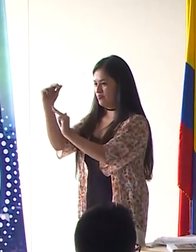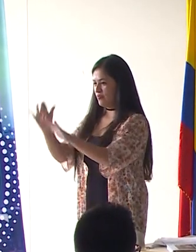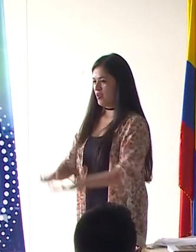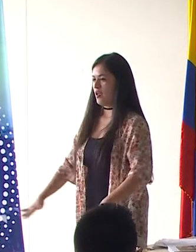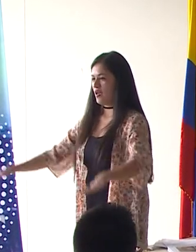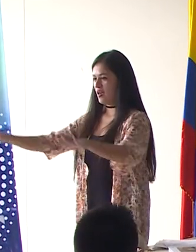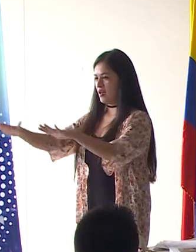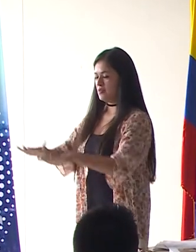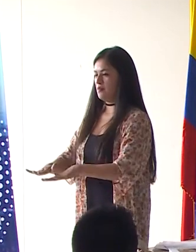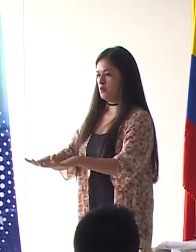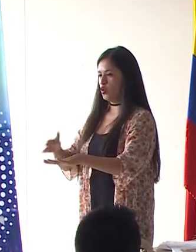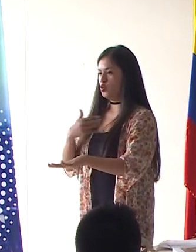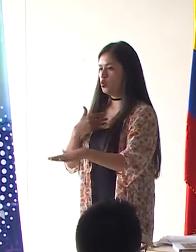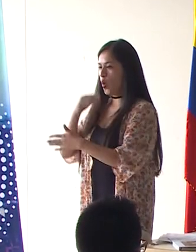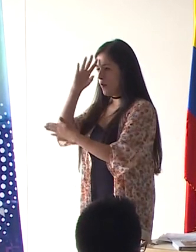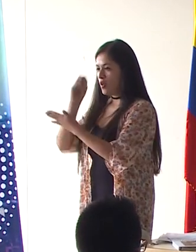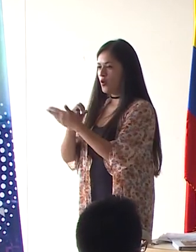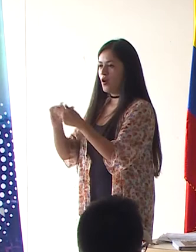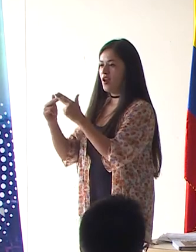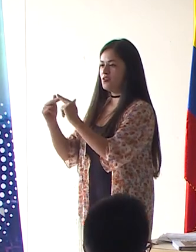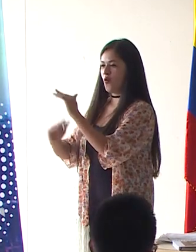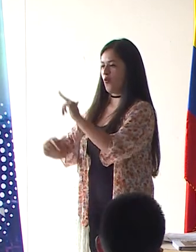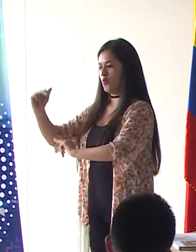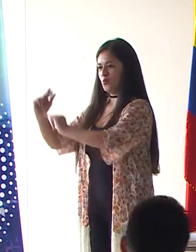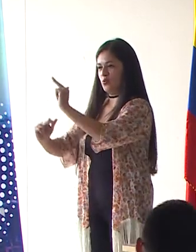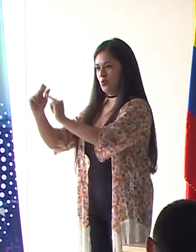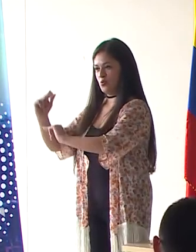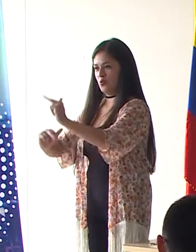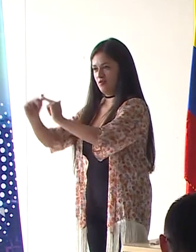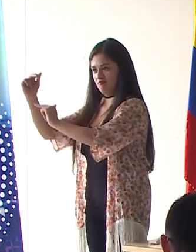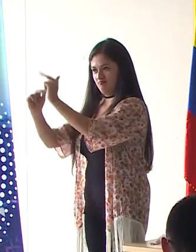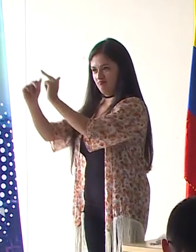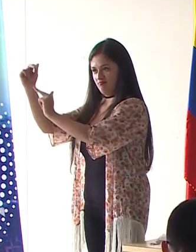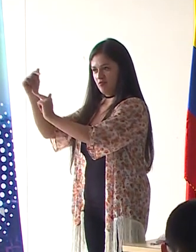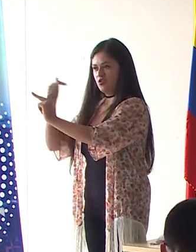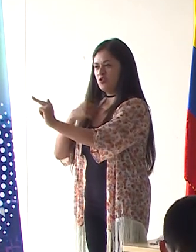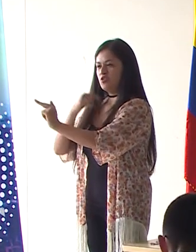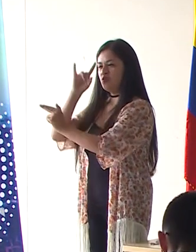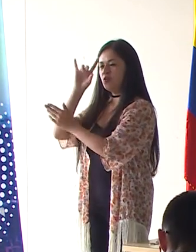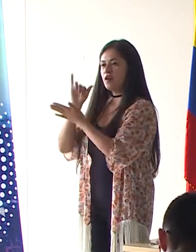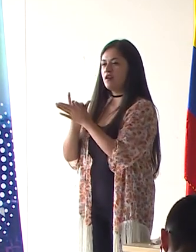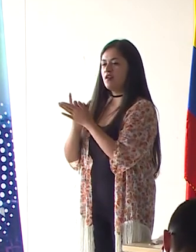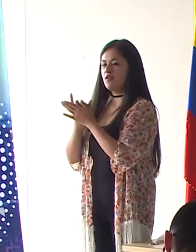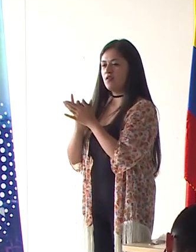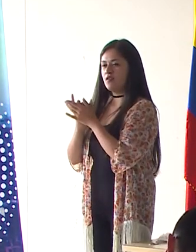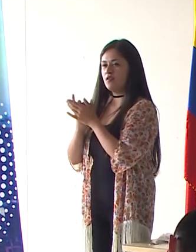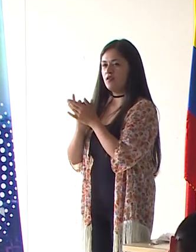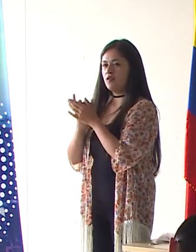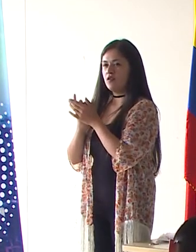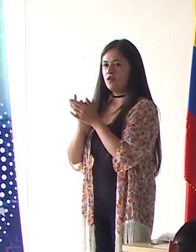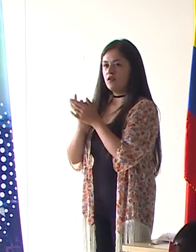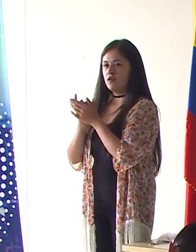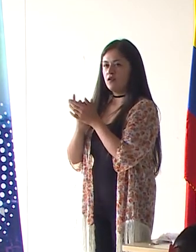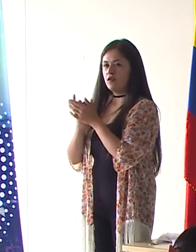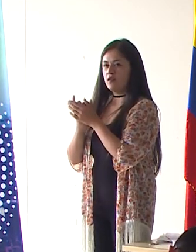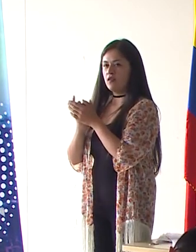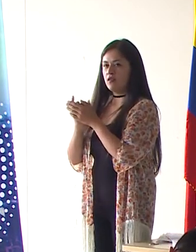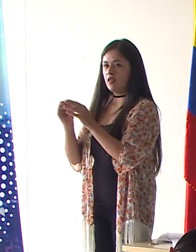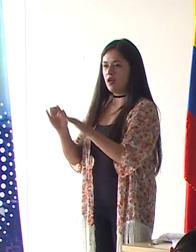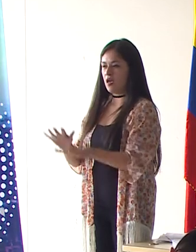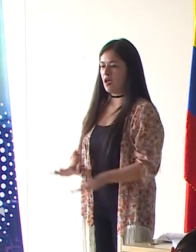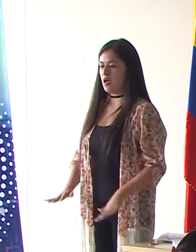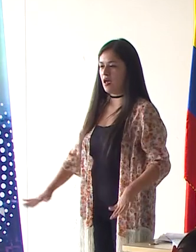lo entiendo digamos como como una simbiosis del territorio de los territorios que